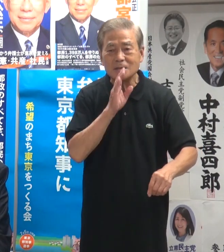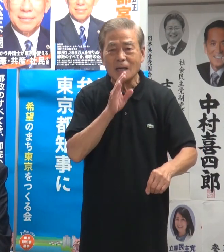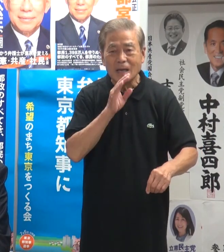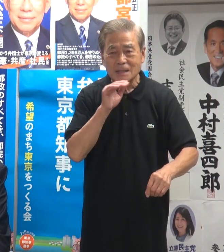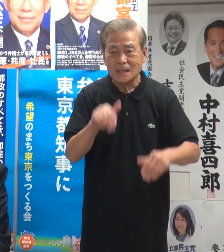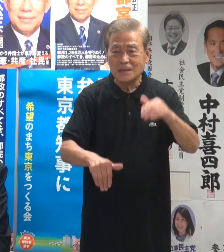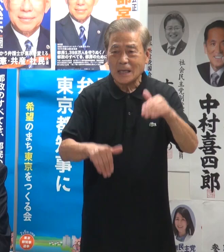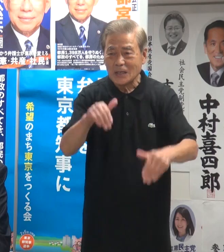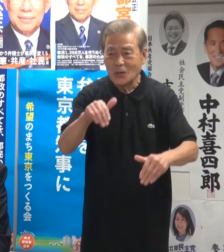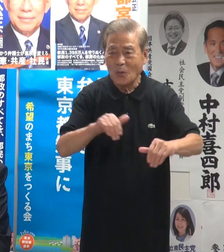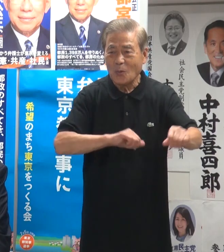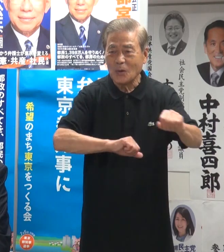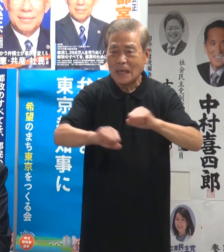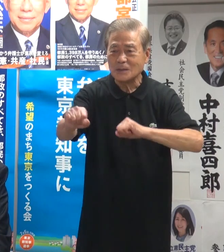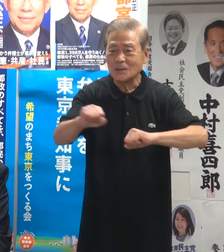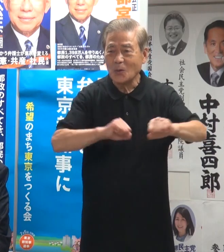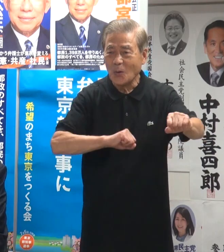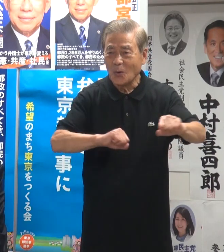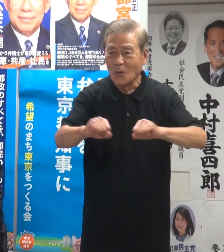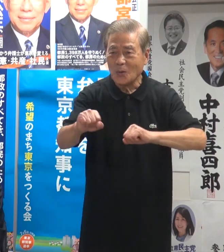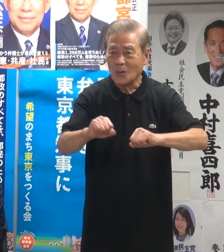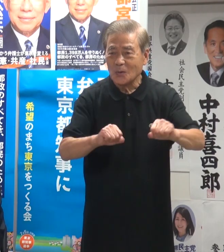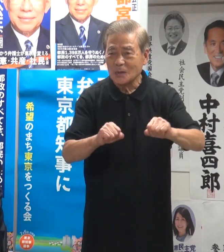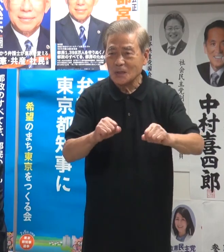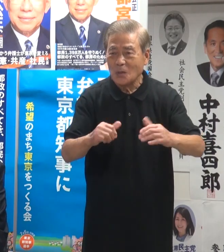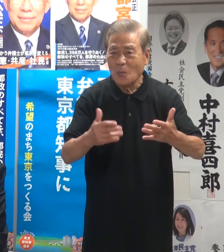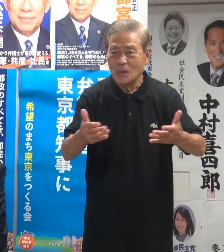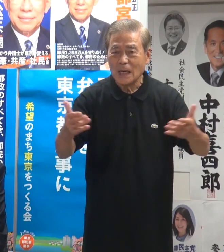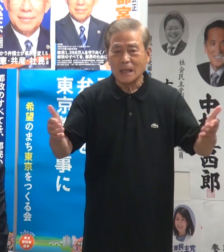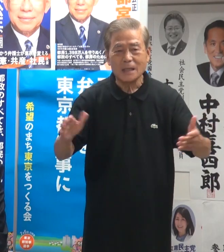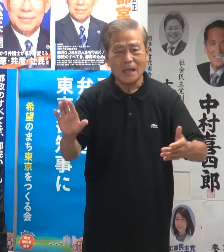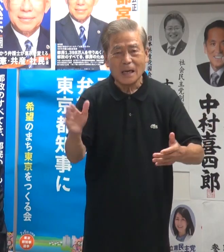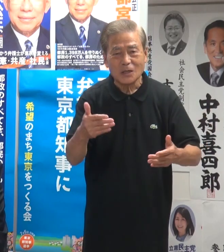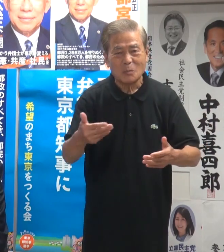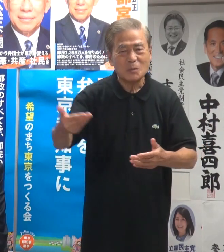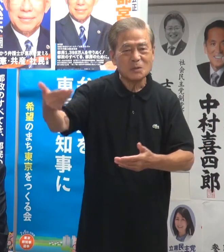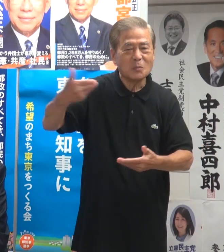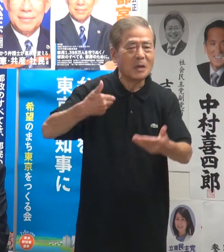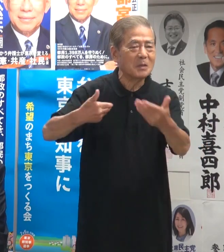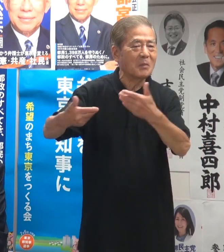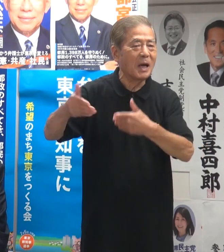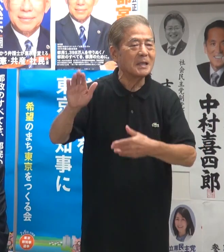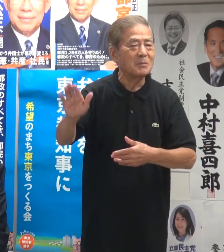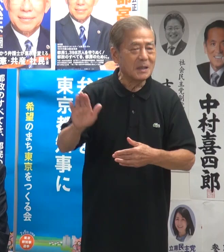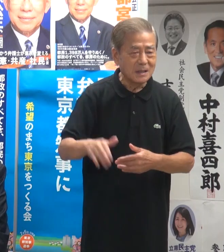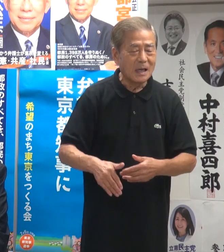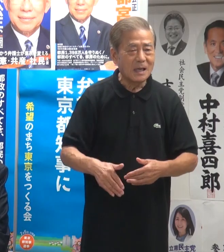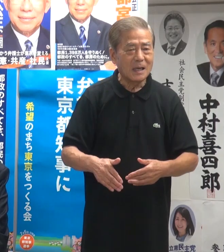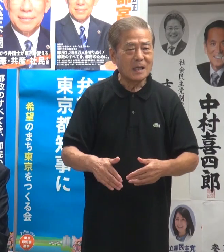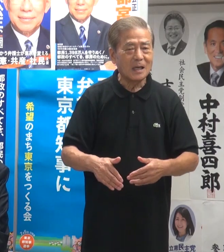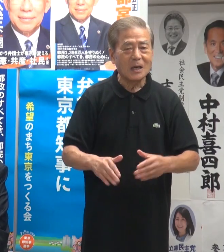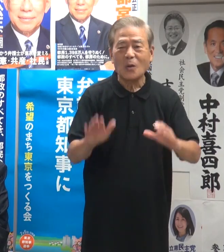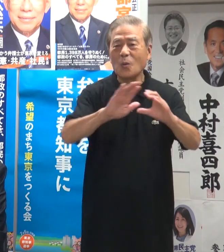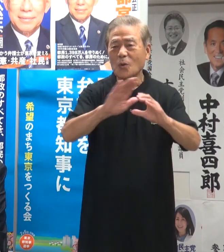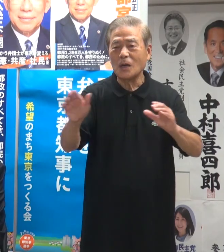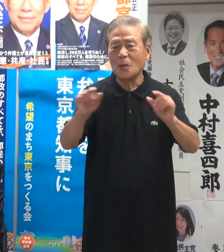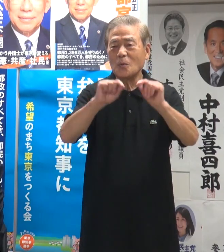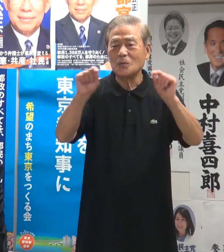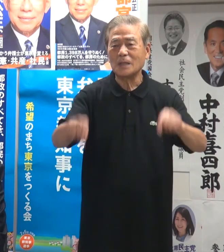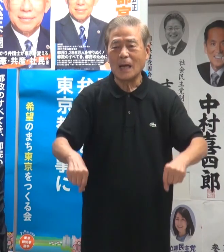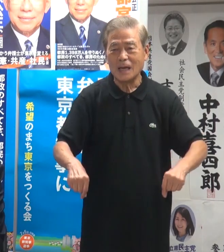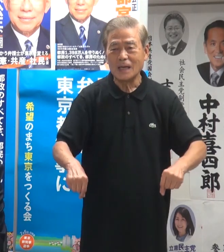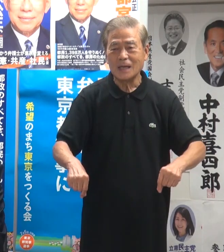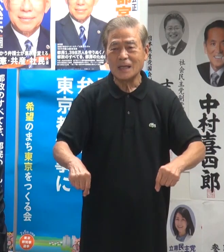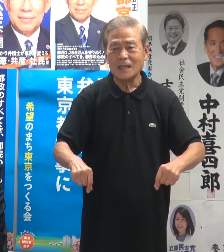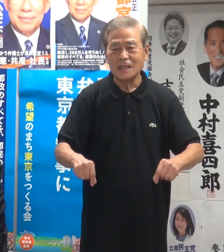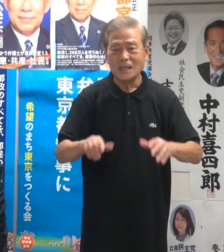という、どう思われますかという質問をよく受けたんですけど、その盛り上がれない要因は皆さん方メディアが作って